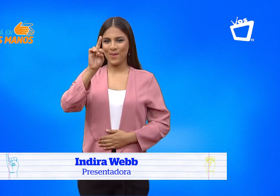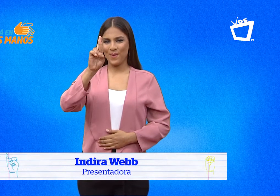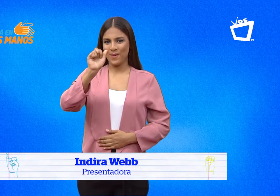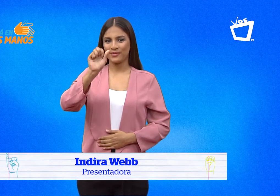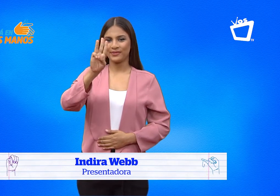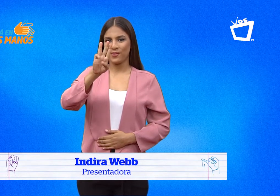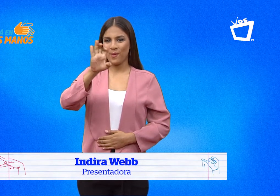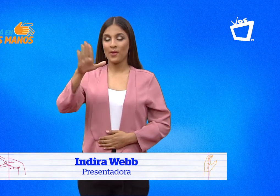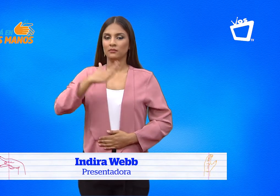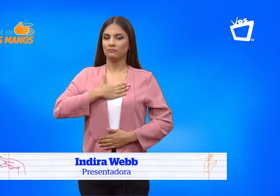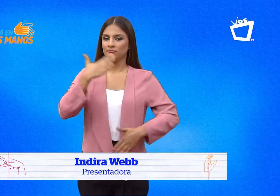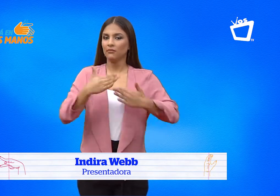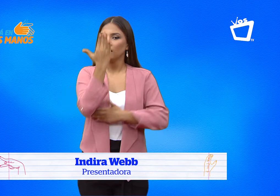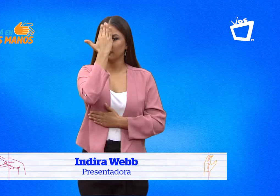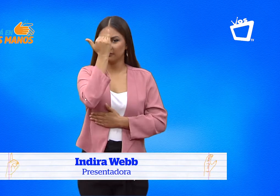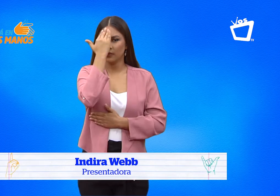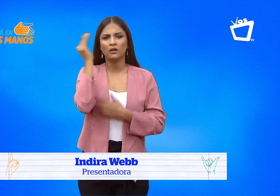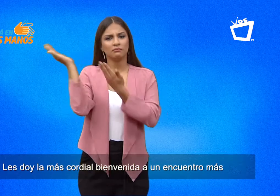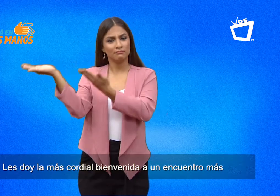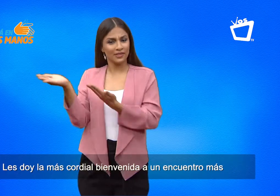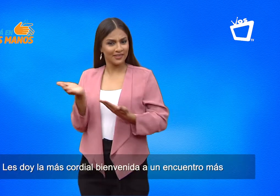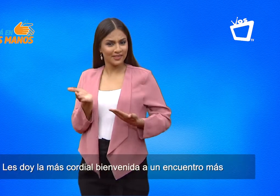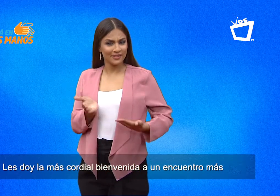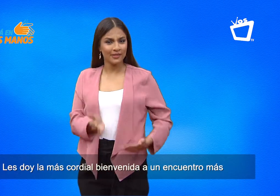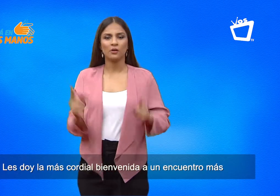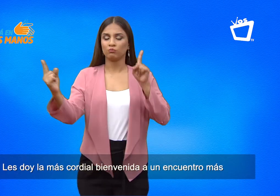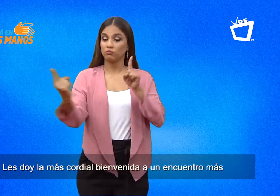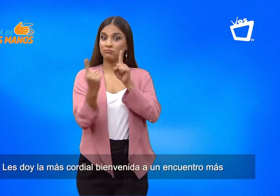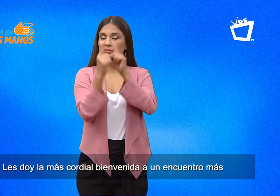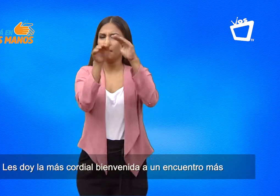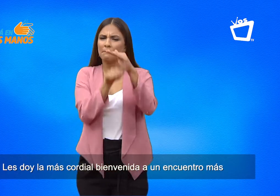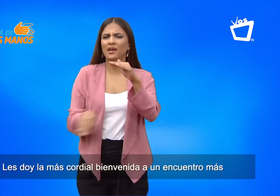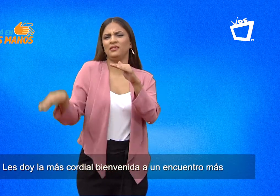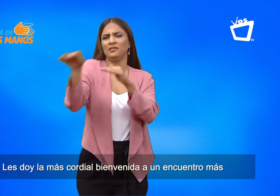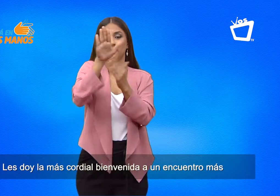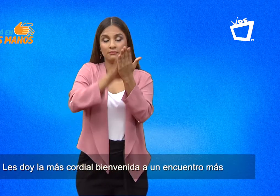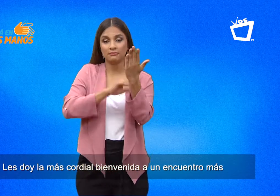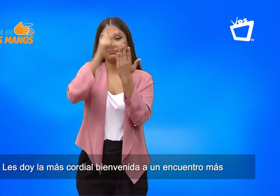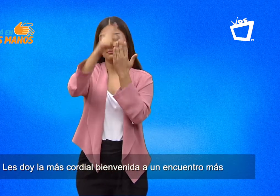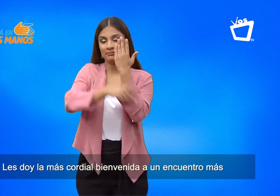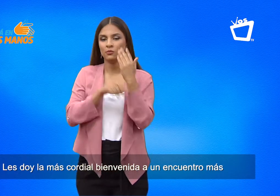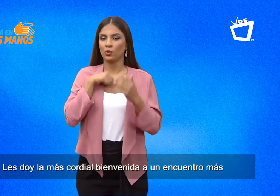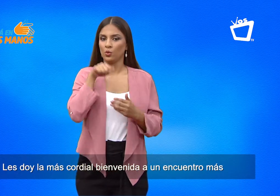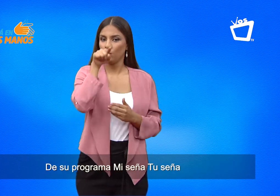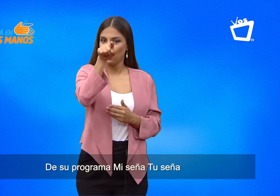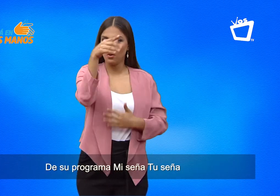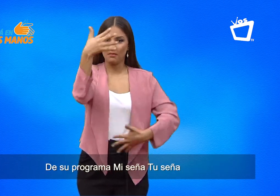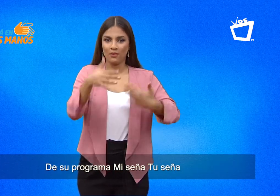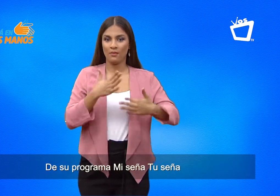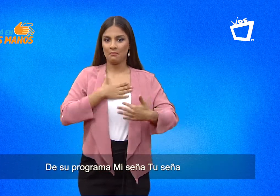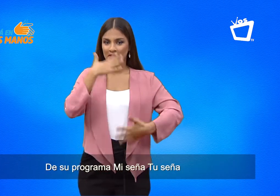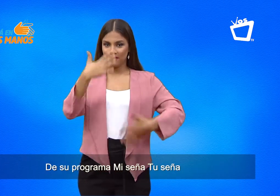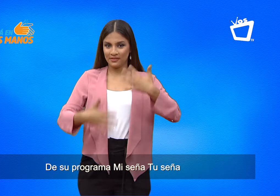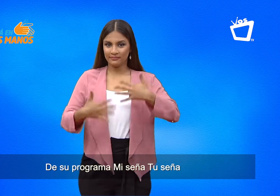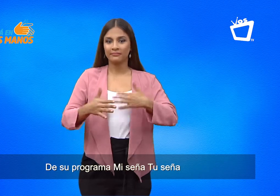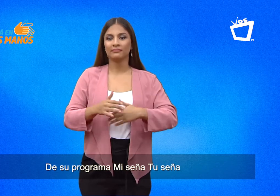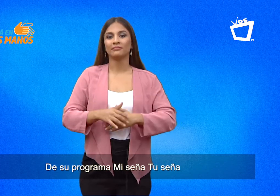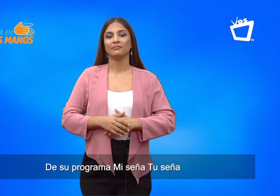Gira Web y mi seña es esta. Les doy la más cordial bienvenida a un encuentro más de su programa Mi Seña,